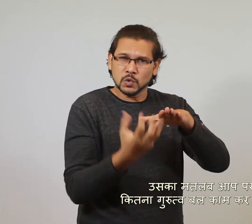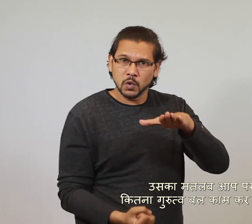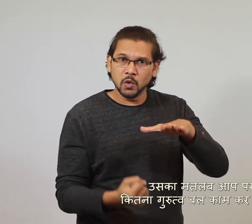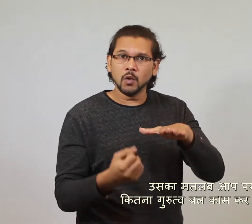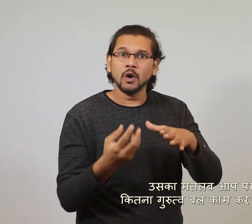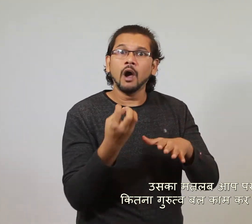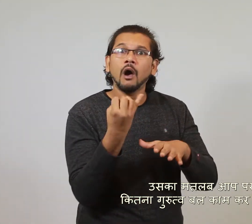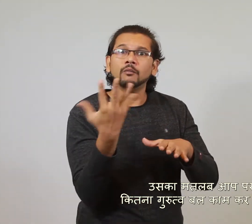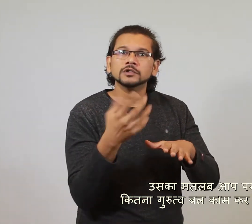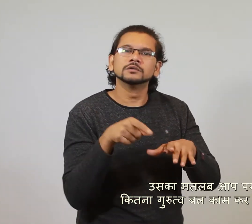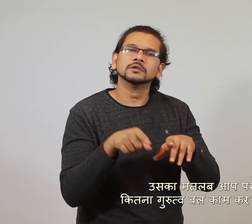गुरत्वबल काम कर रहा है?